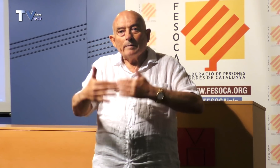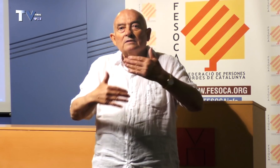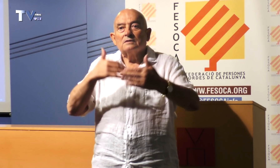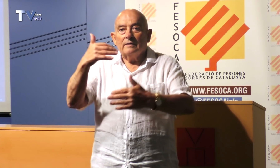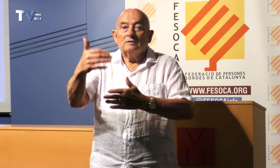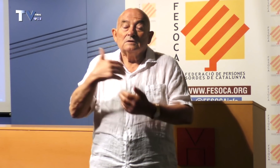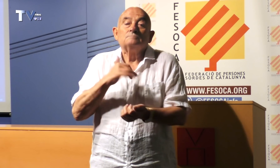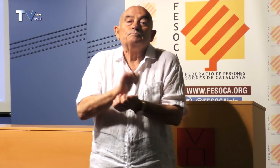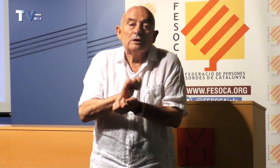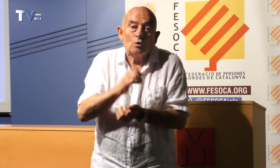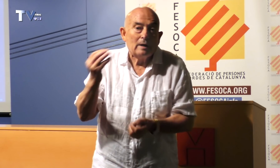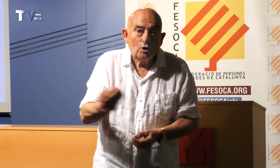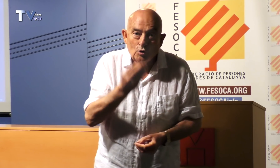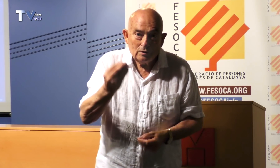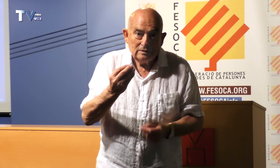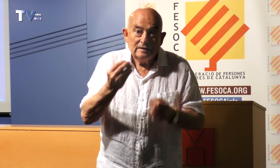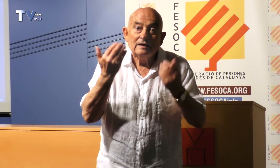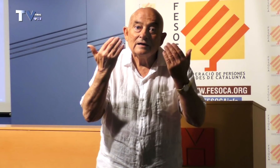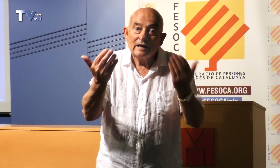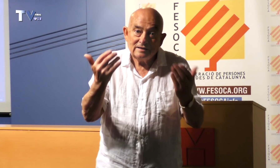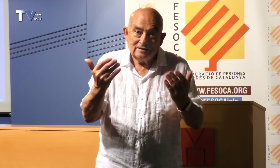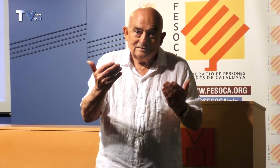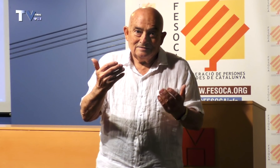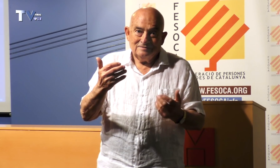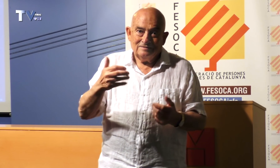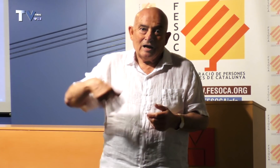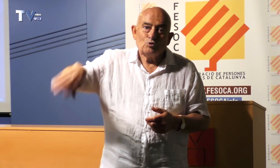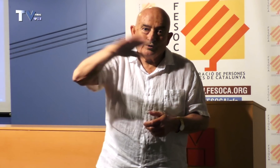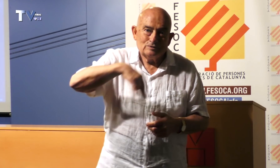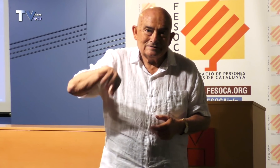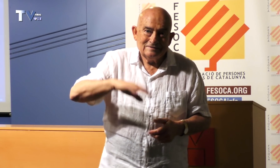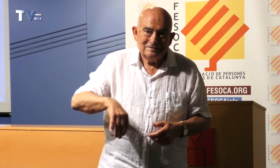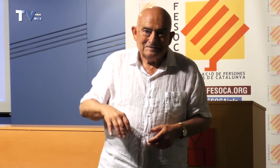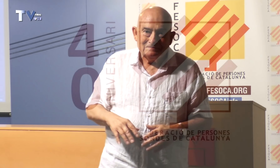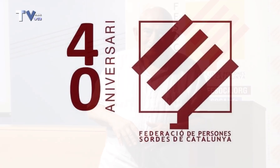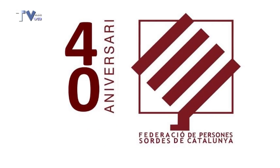vingut i d'haver vist tots els avenços. Esperem que tot vagi a millor i moltes gràcies a tots.